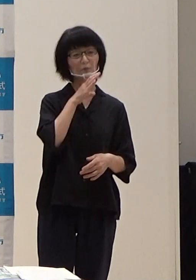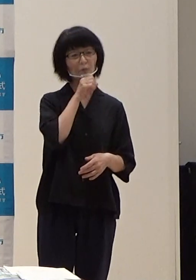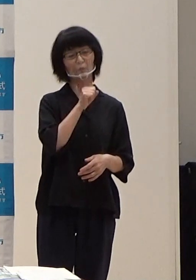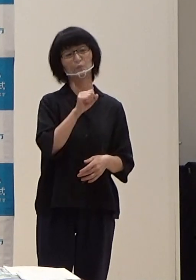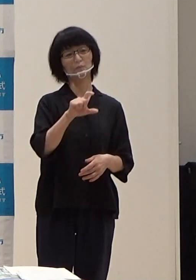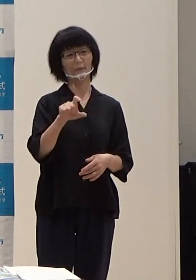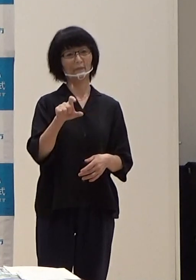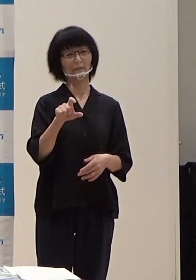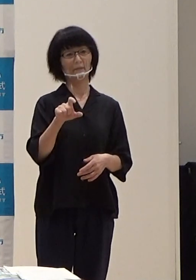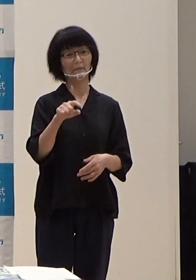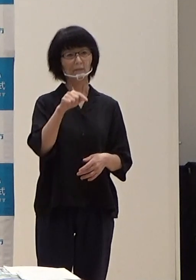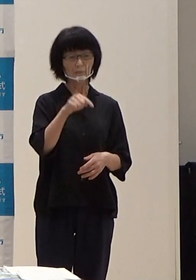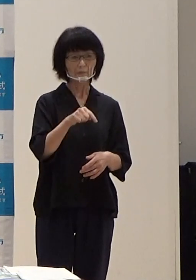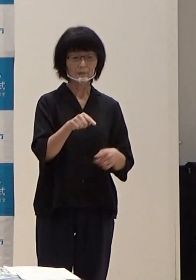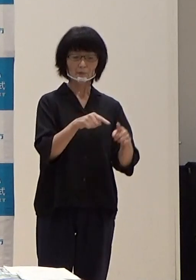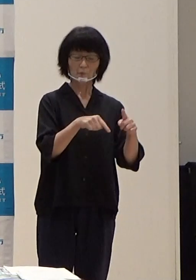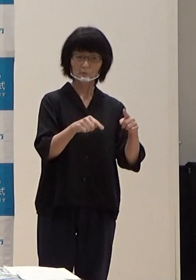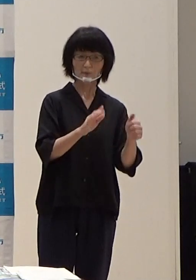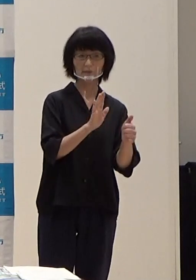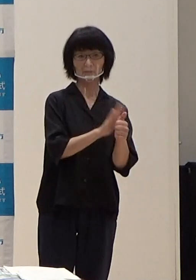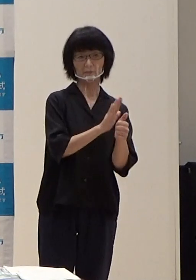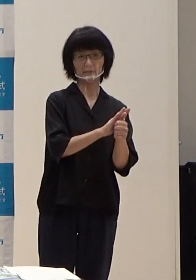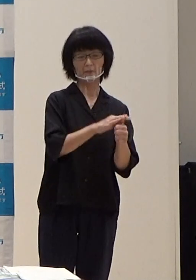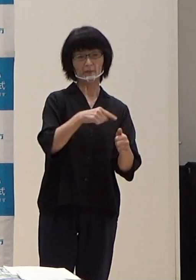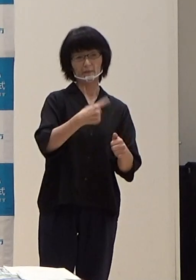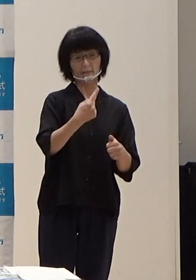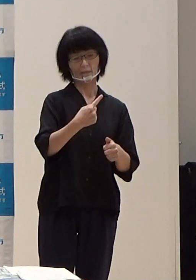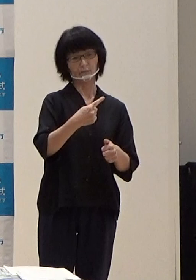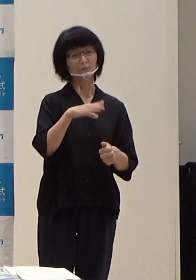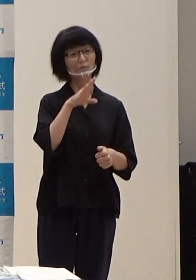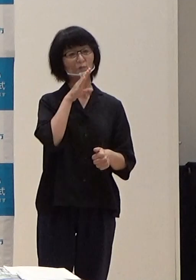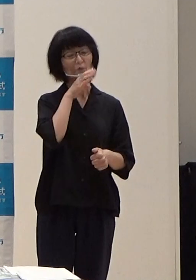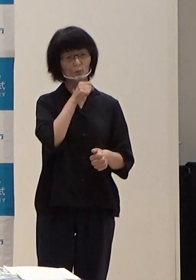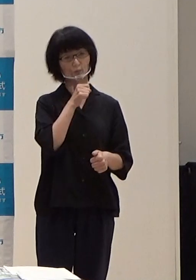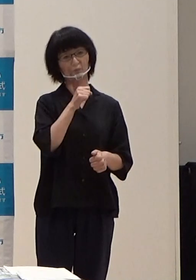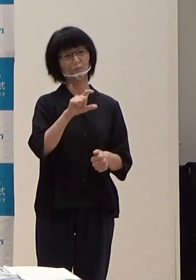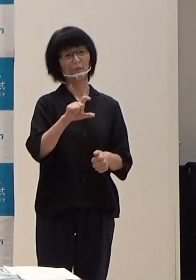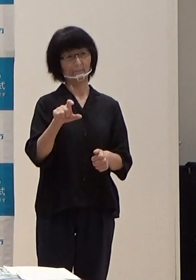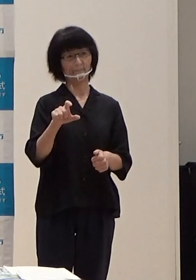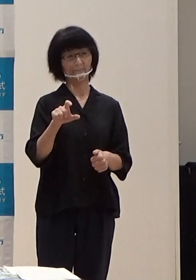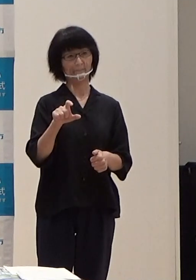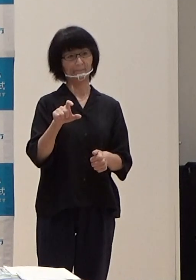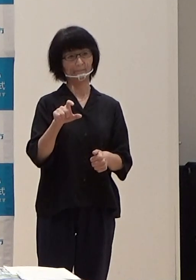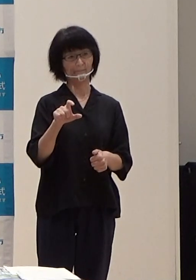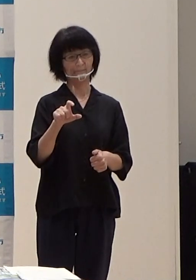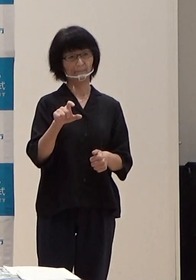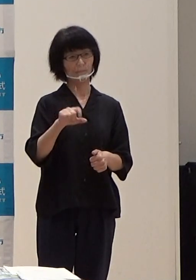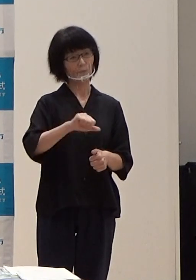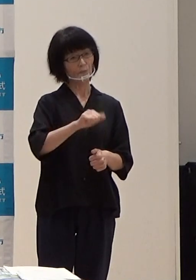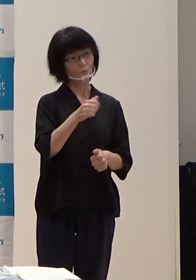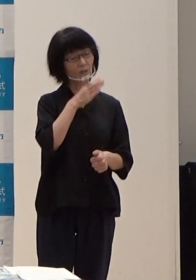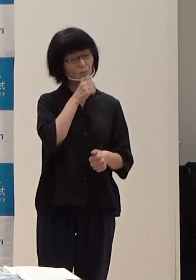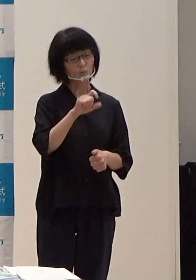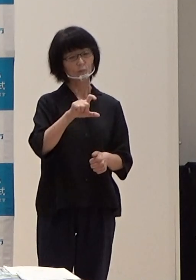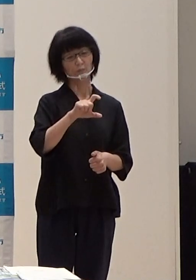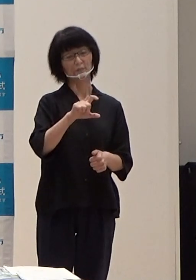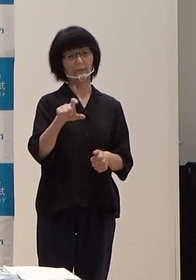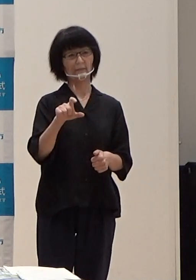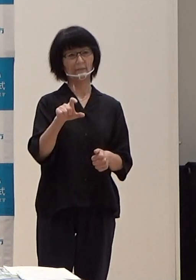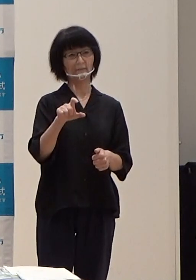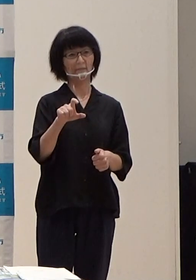ち公的補助を申し上げたのが約100億でございます。まあ、500億かけま